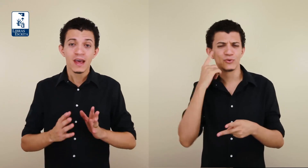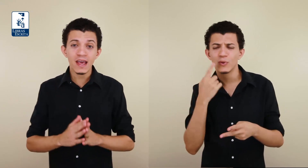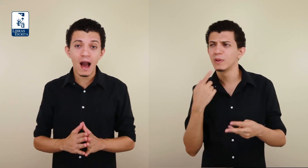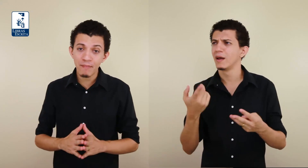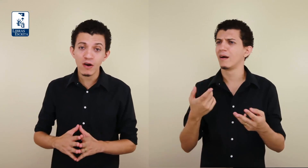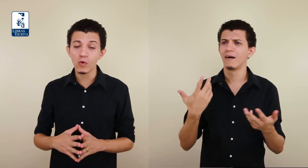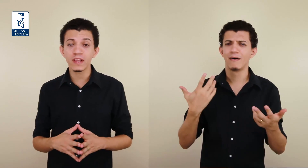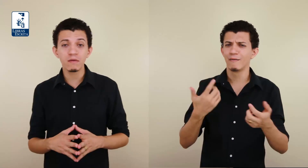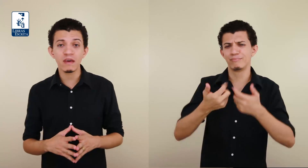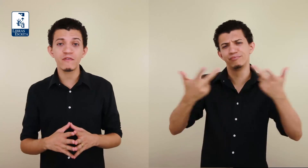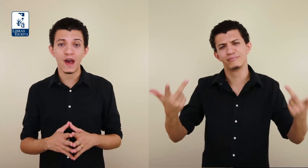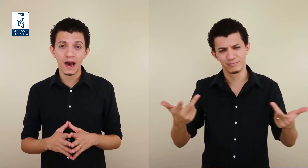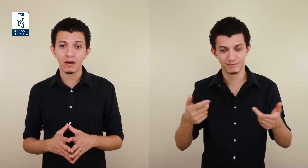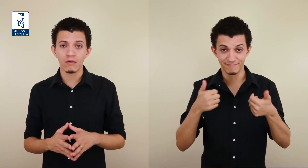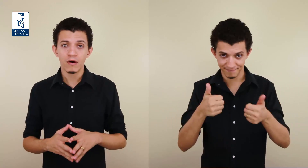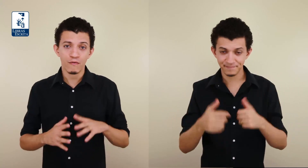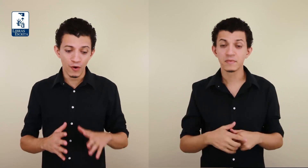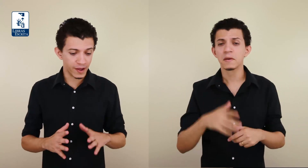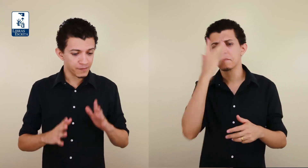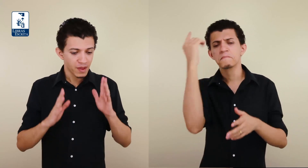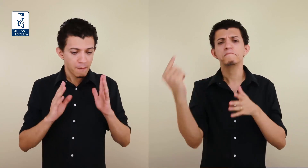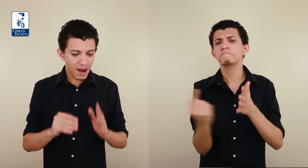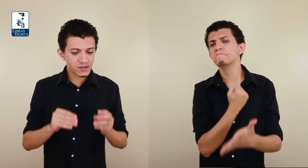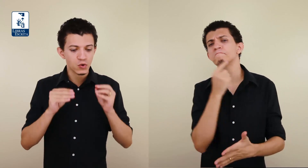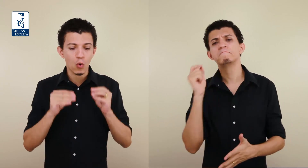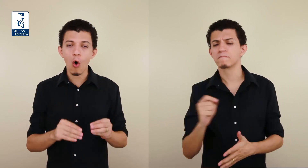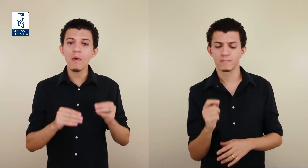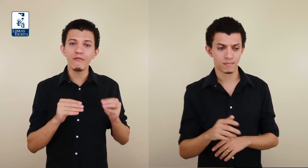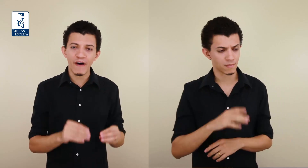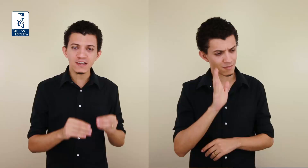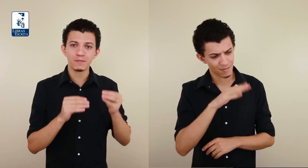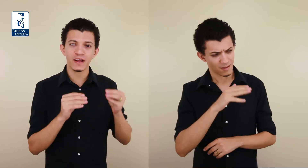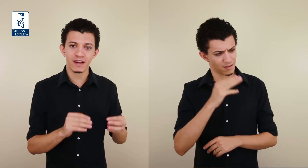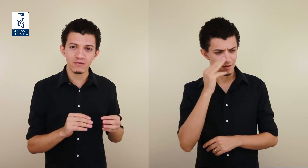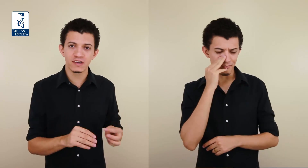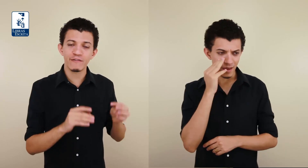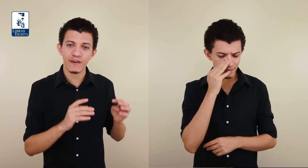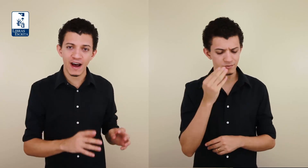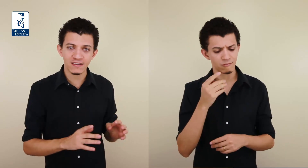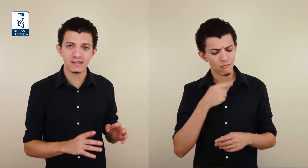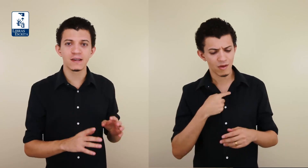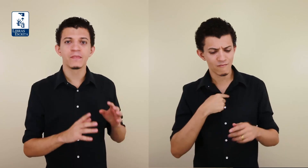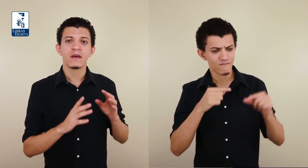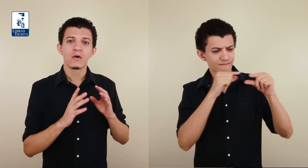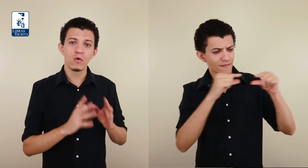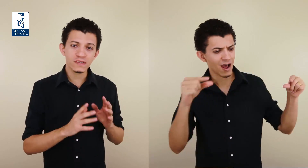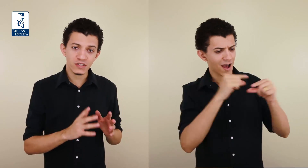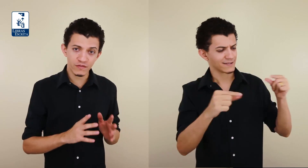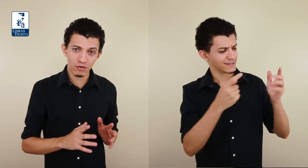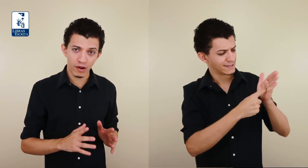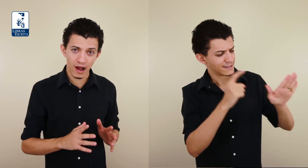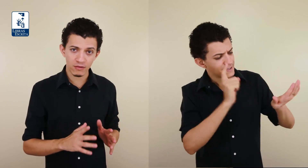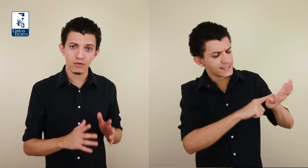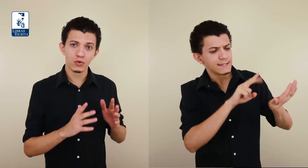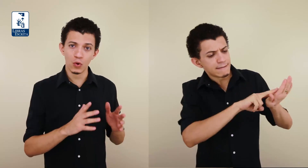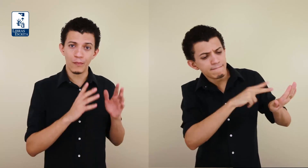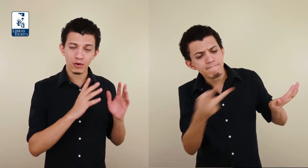E a pergunta que me enviaram foi: Madison, como eu faço para traduzir frases com sentido figurado do